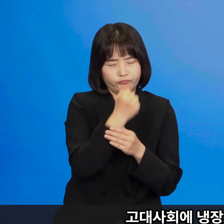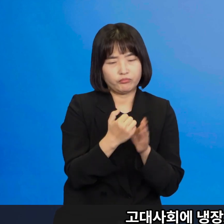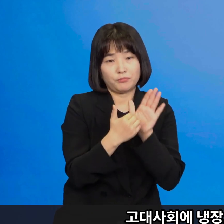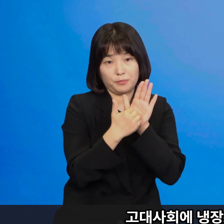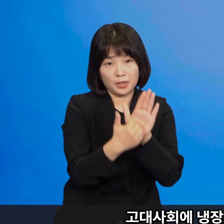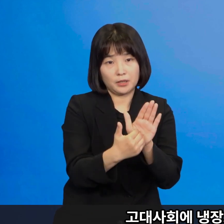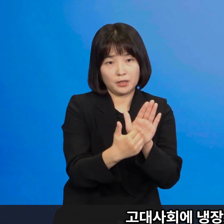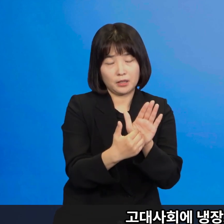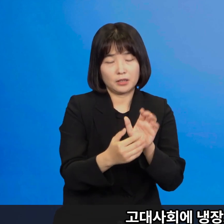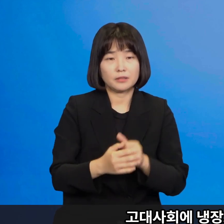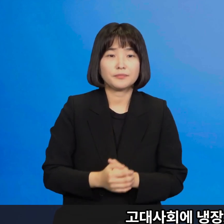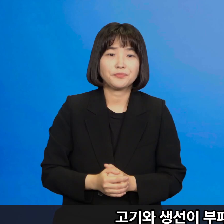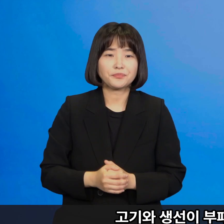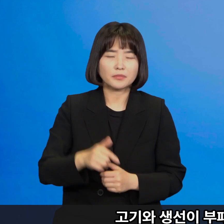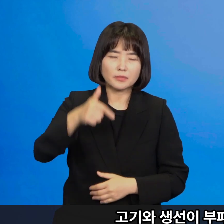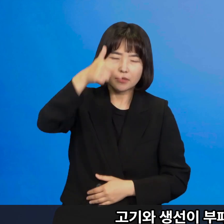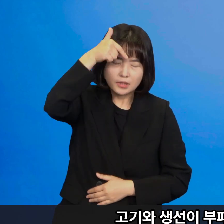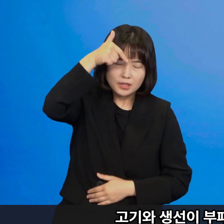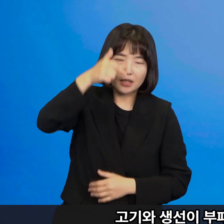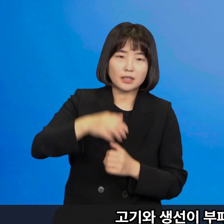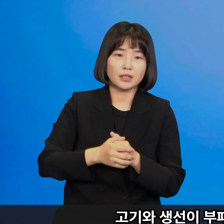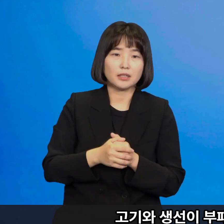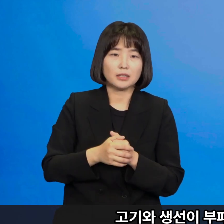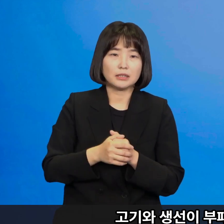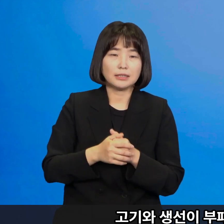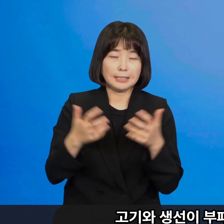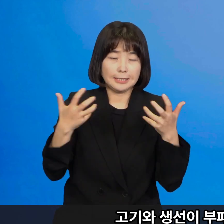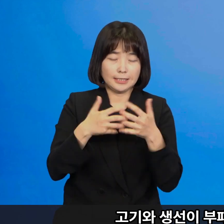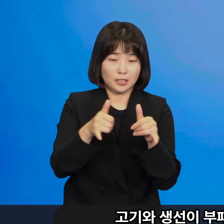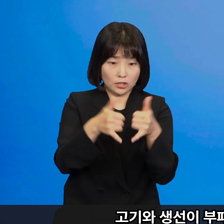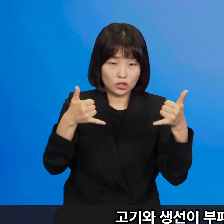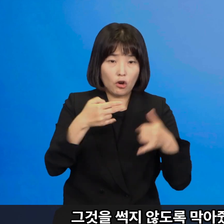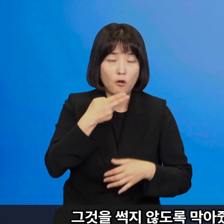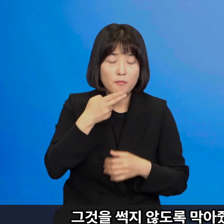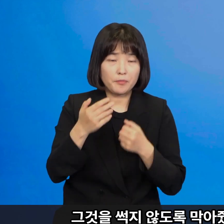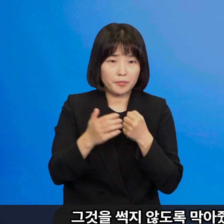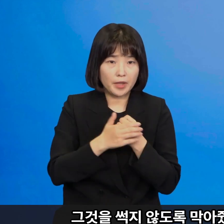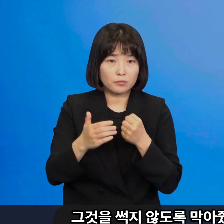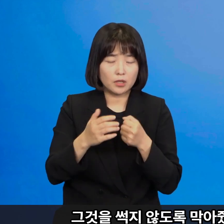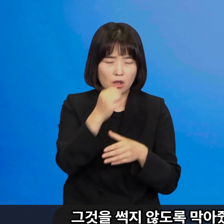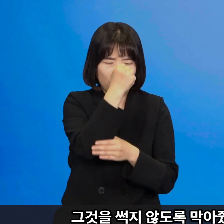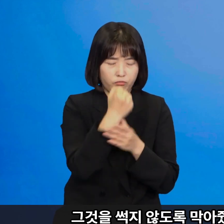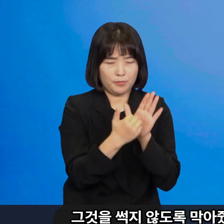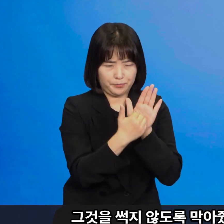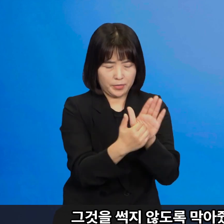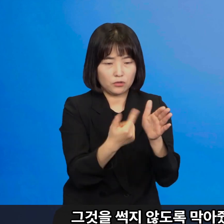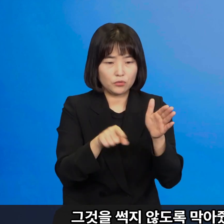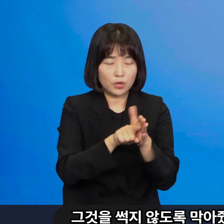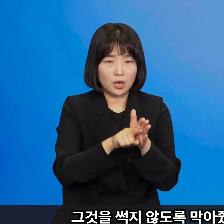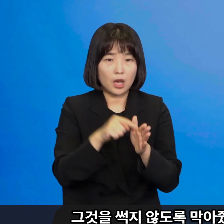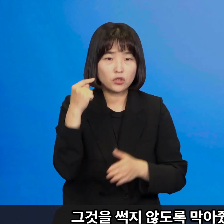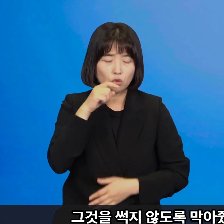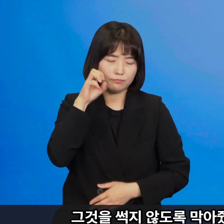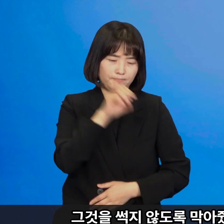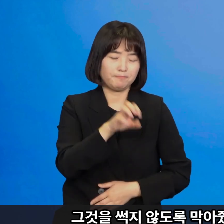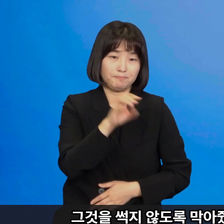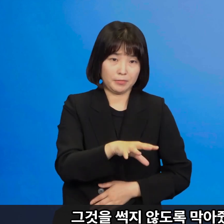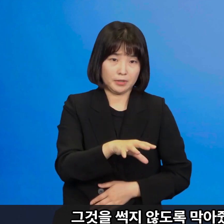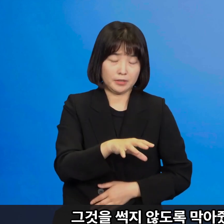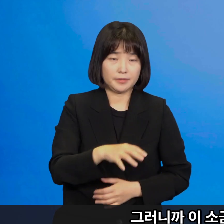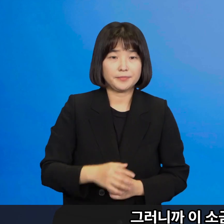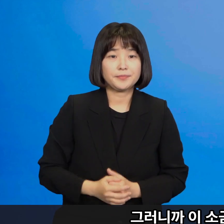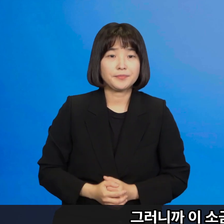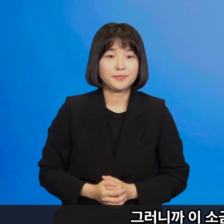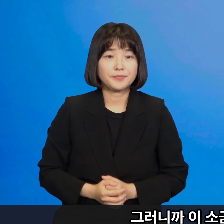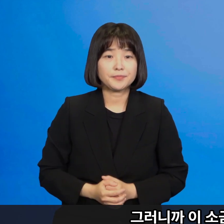사회에 냉장고가 없었기 때문에 고기와 생선이 부패할 때에 소금을 쳐서 그것을 썩지 않도록 막아줬던 것이 바로 이